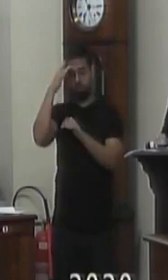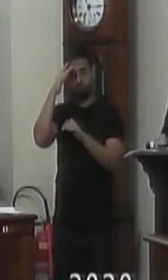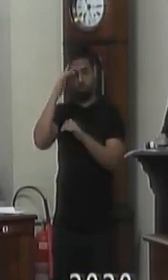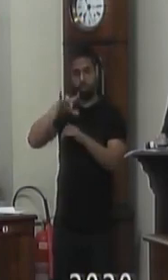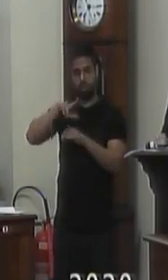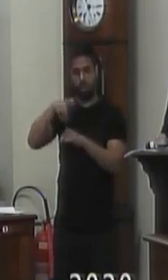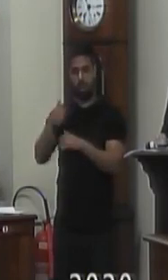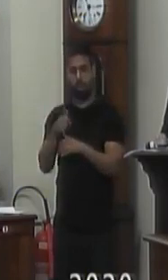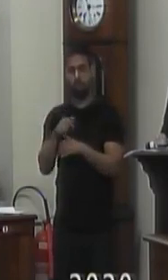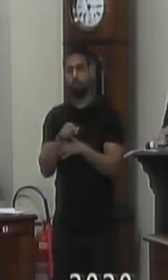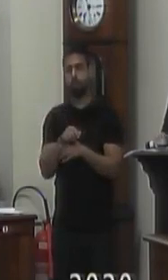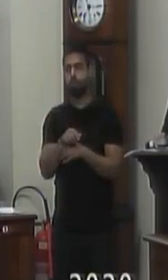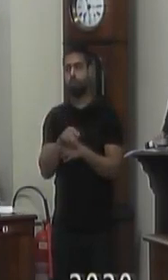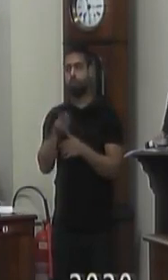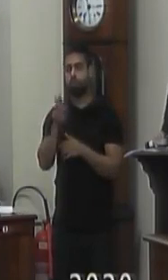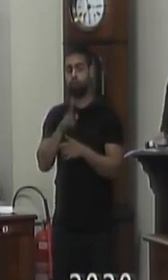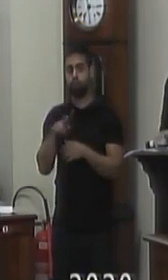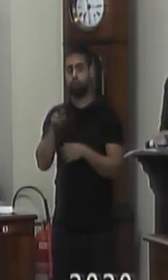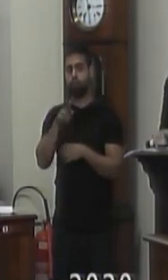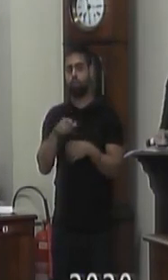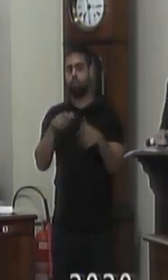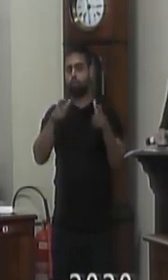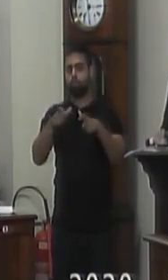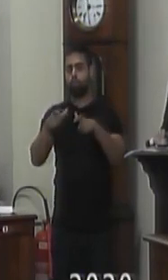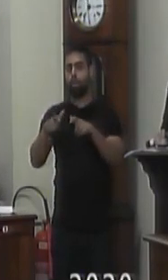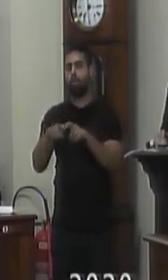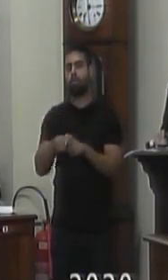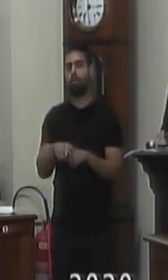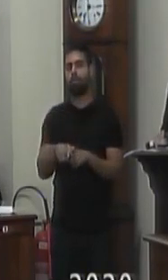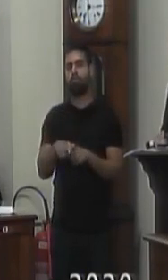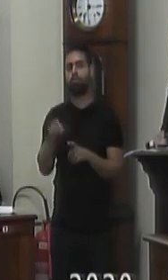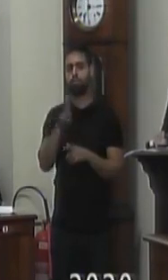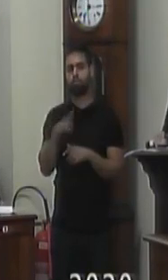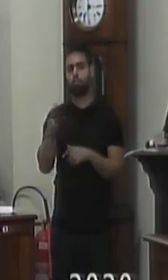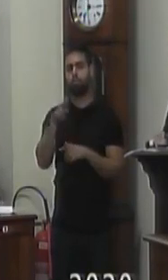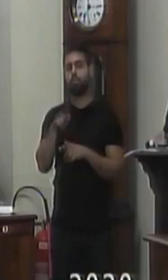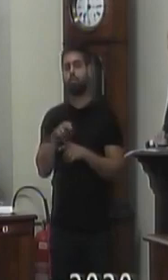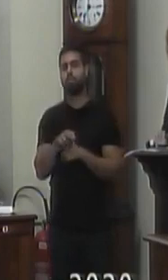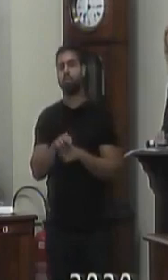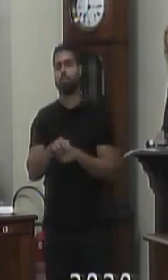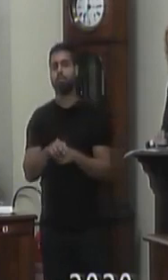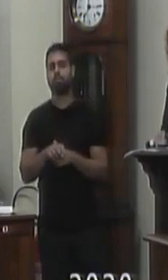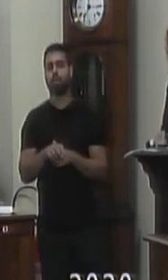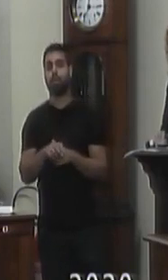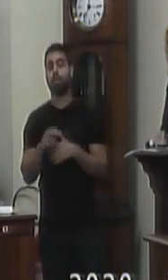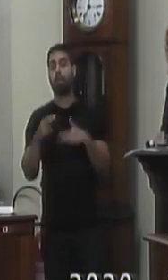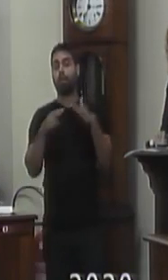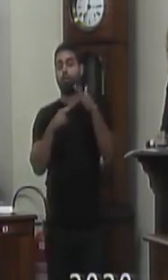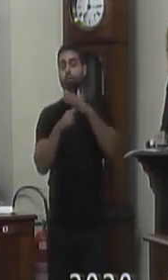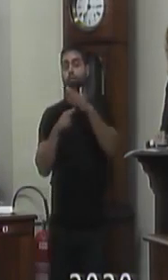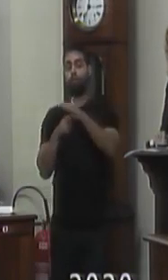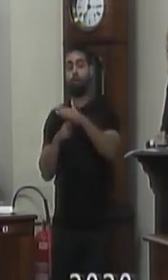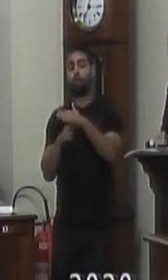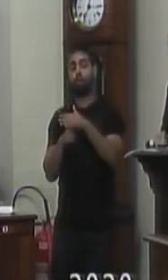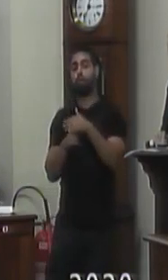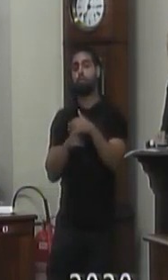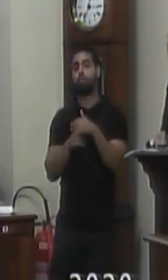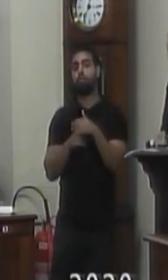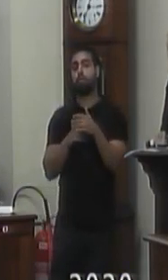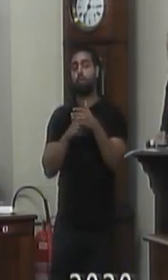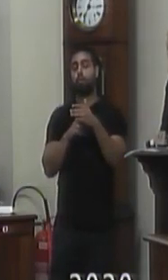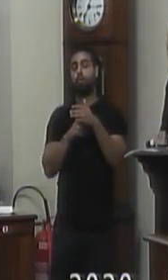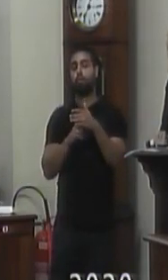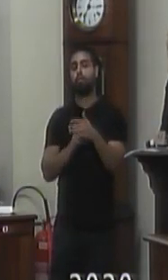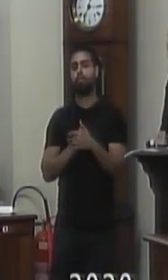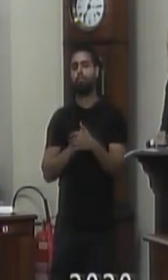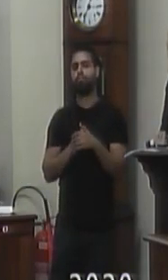os comerciantes que utilizam os espaços públicos nas plataformas rodoviárias do nosso município.